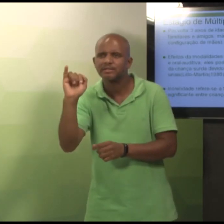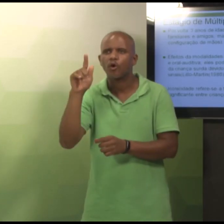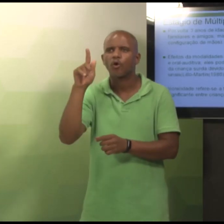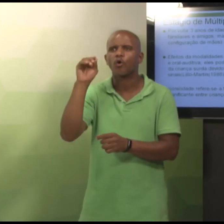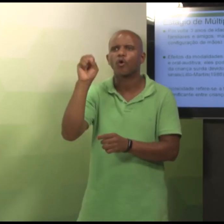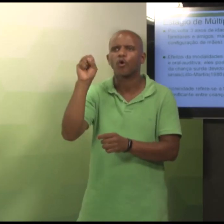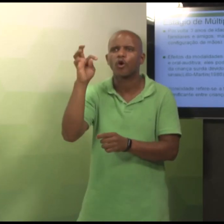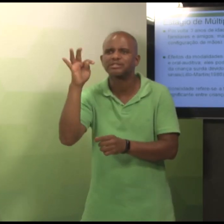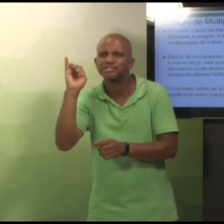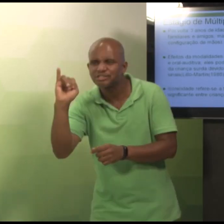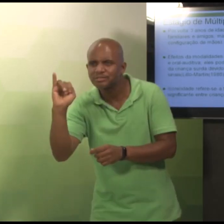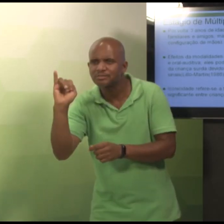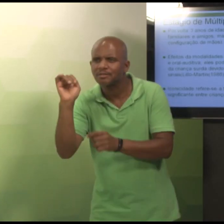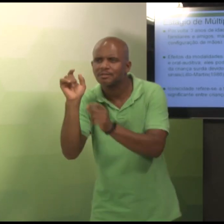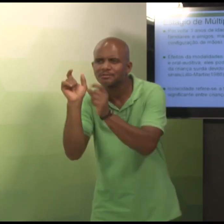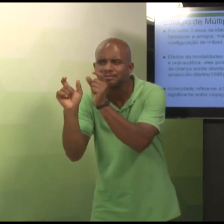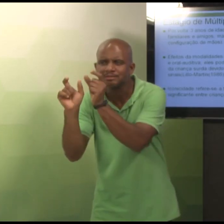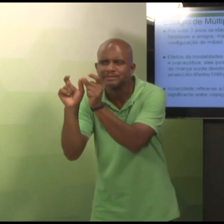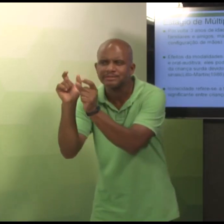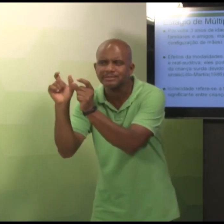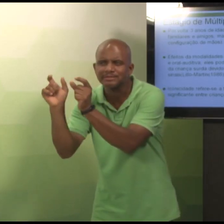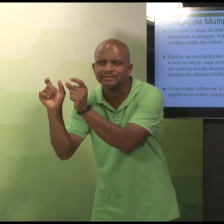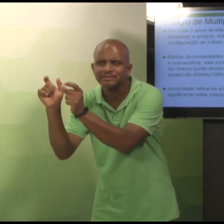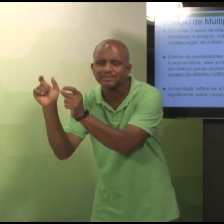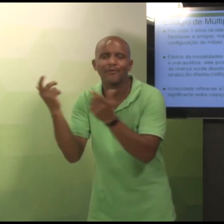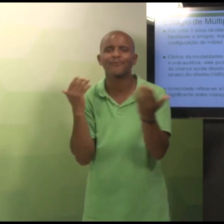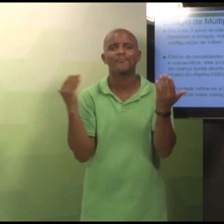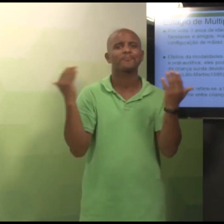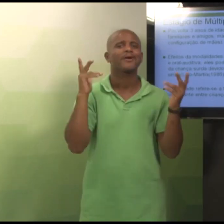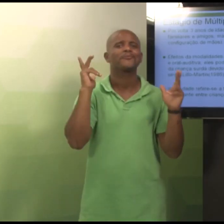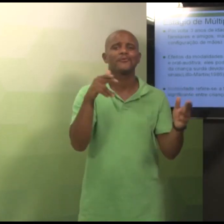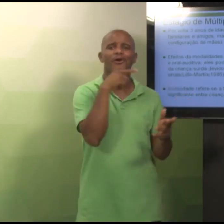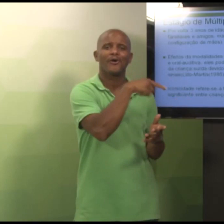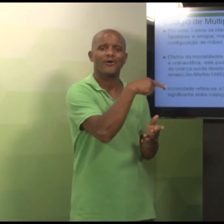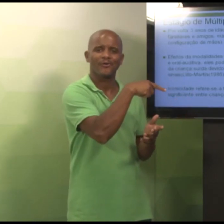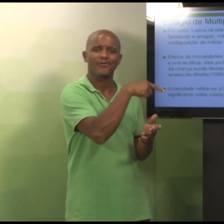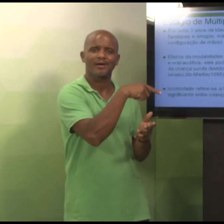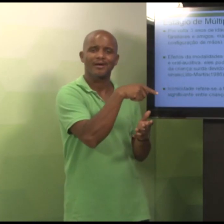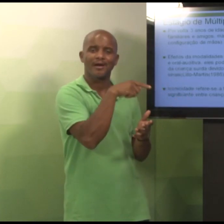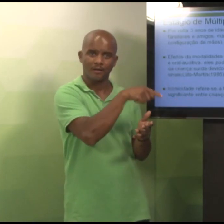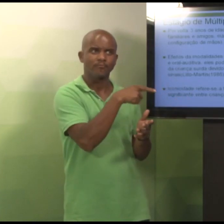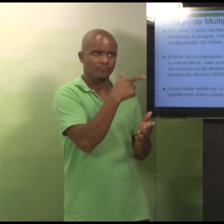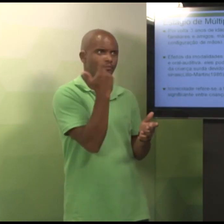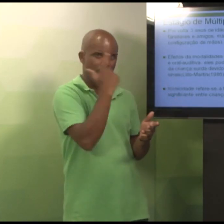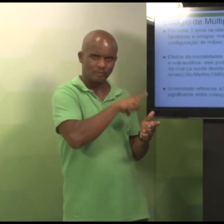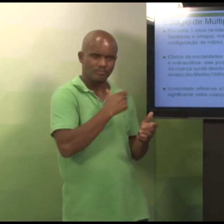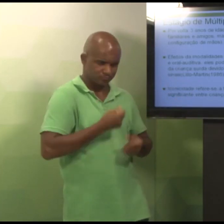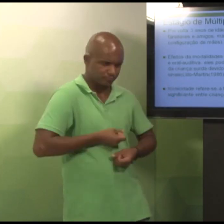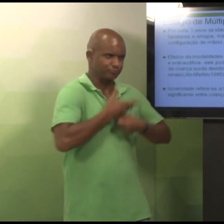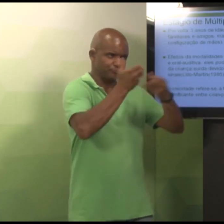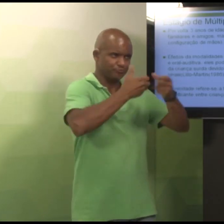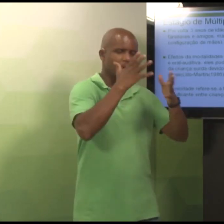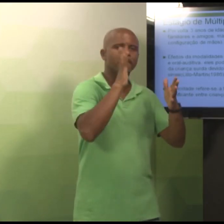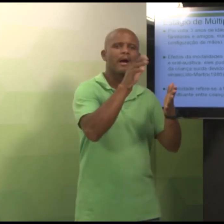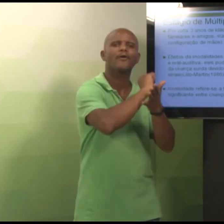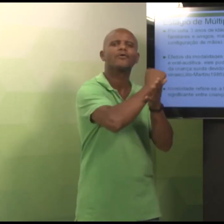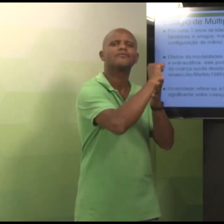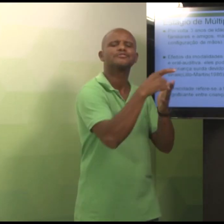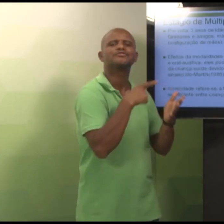seria fazer. Aí, nesse processo, ela vai falar fase. É a mesma coisa se compararmos aos surdos,